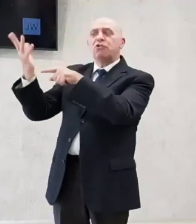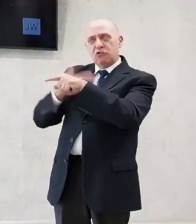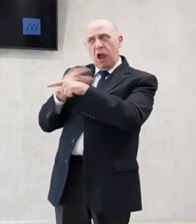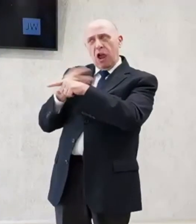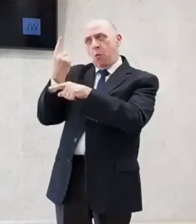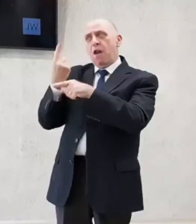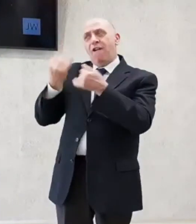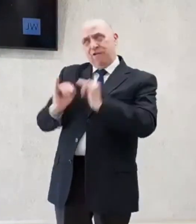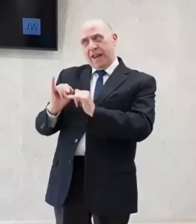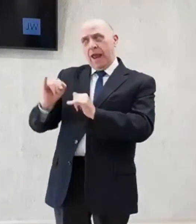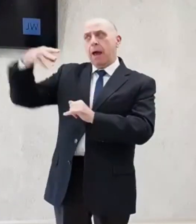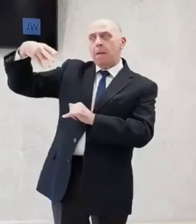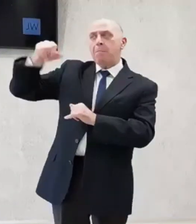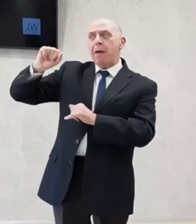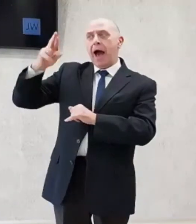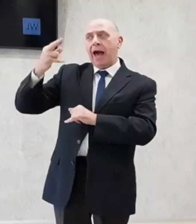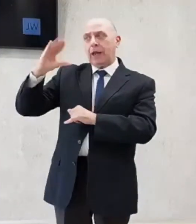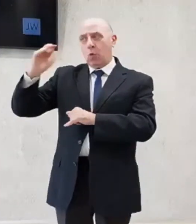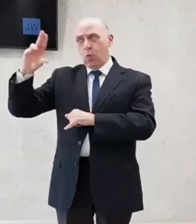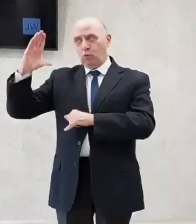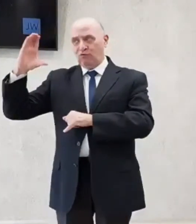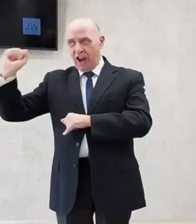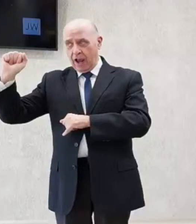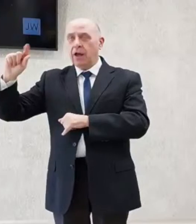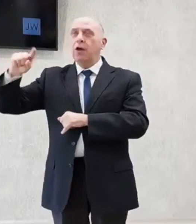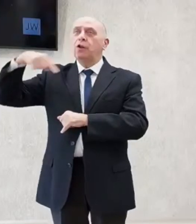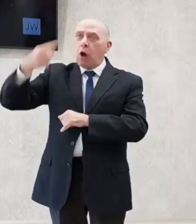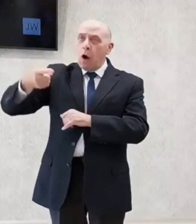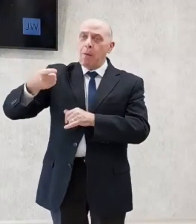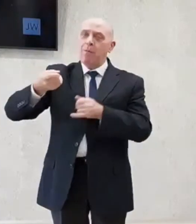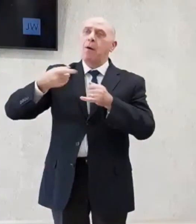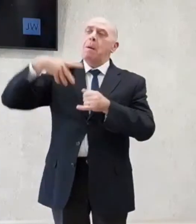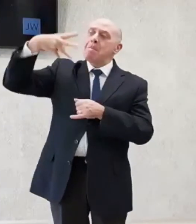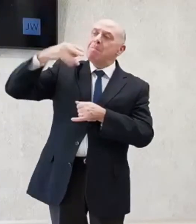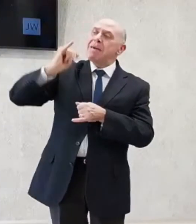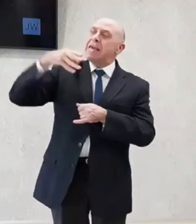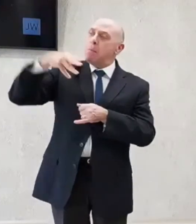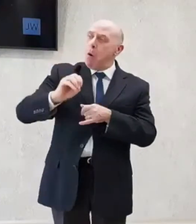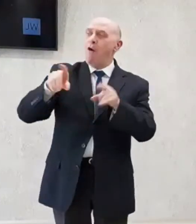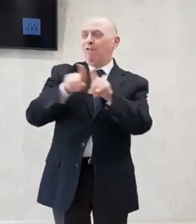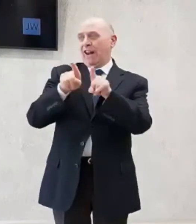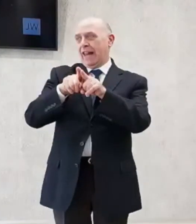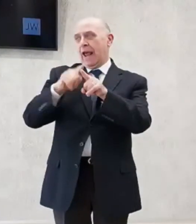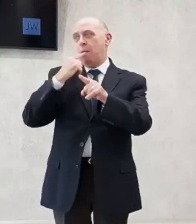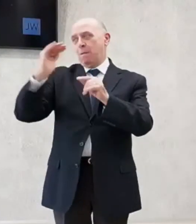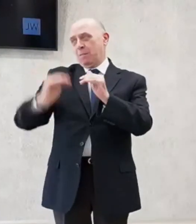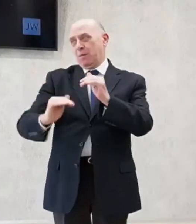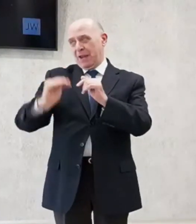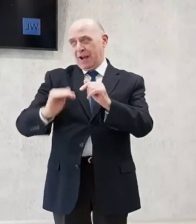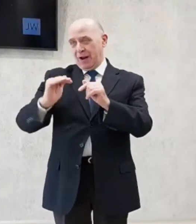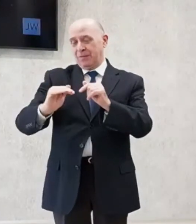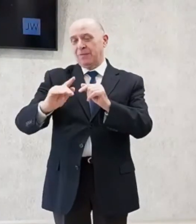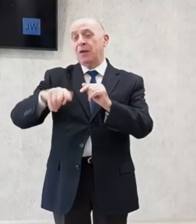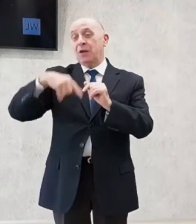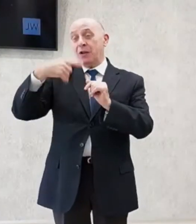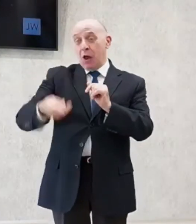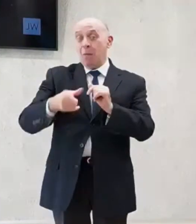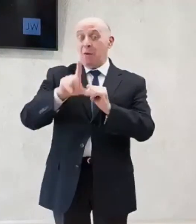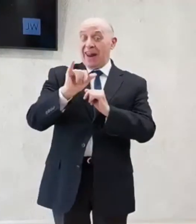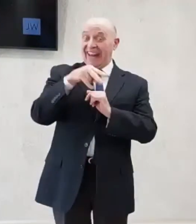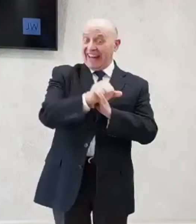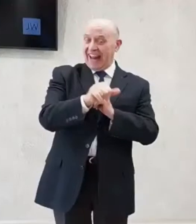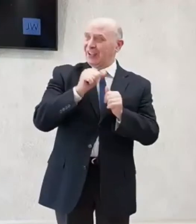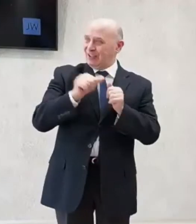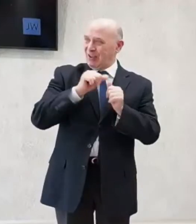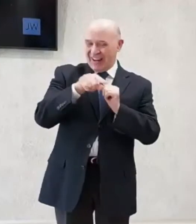Mariuccia poi nacque Mimmo che era il fratello minore durante la sua vita durante la vita di Lina le verità